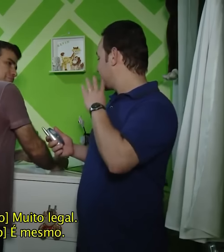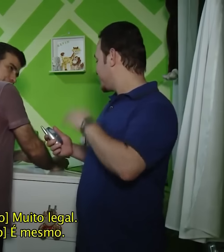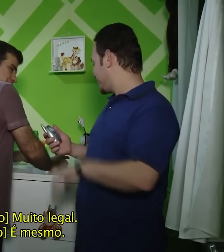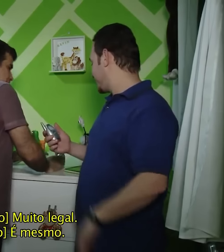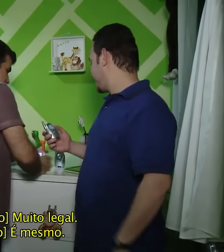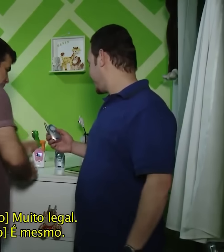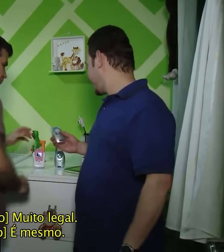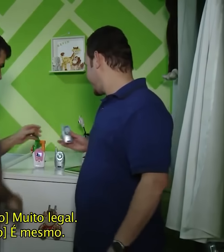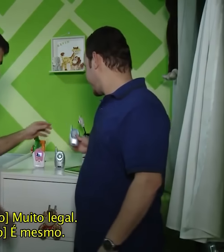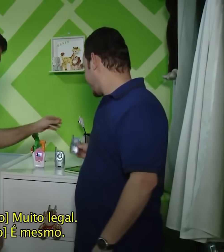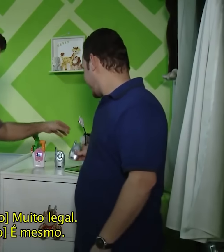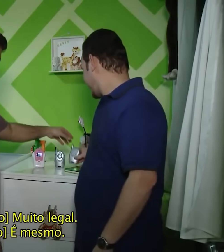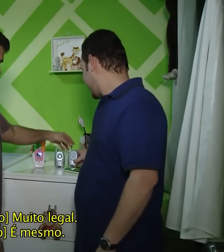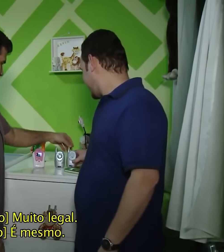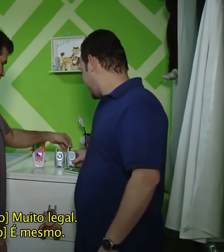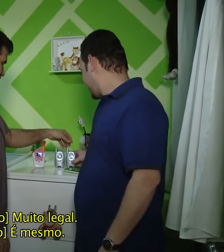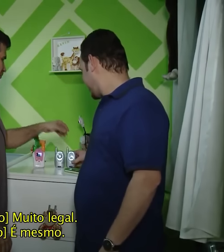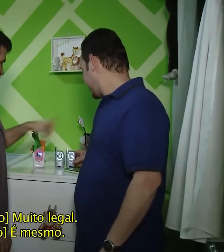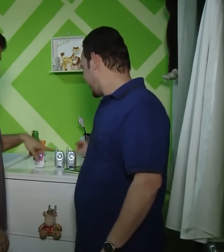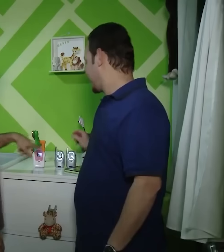Muito legal. É mesmo.